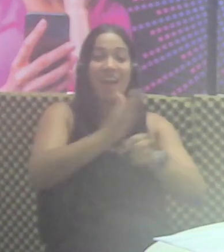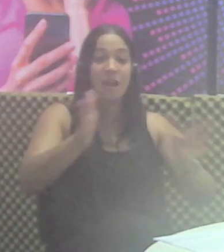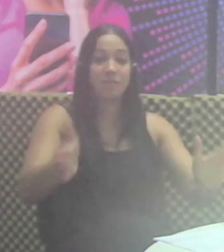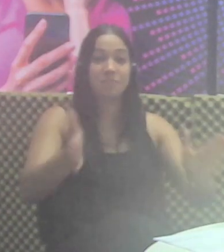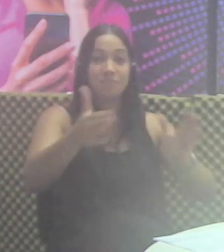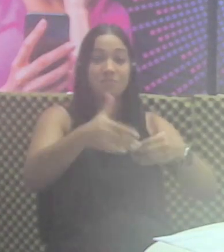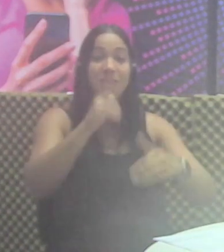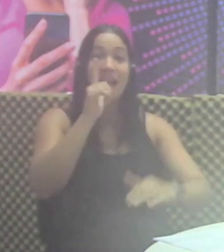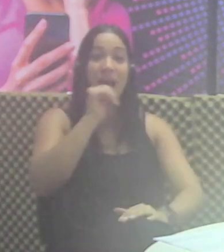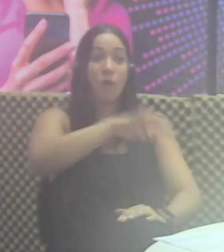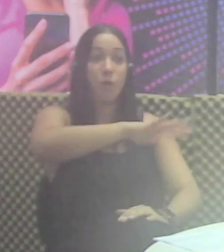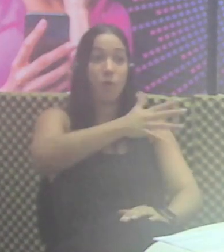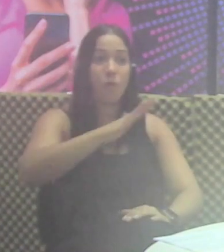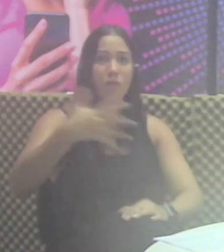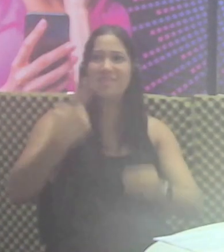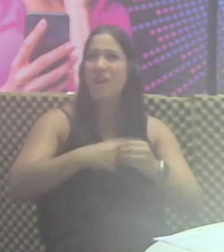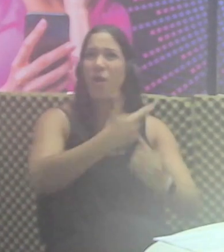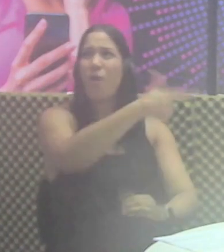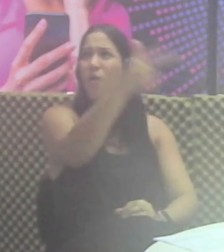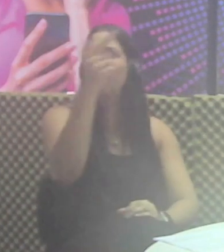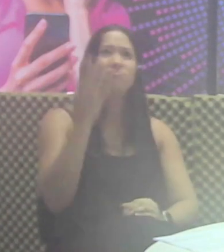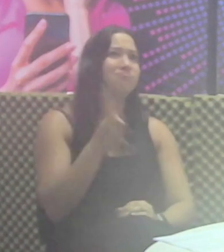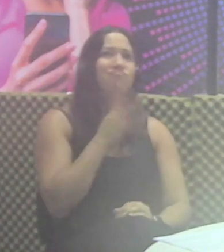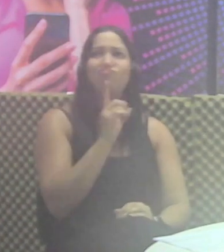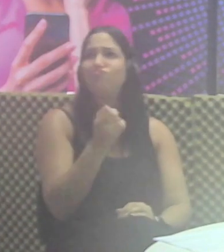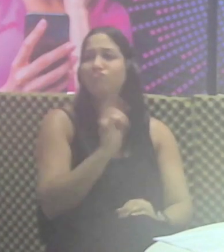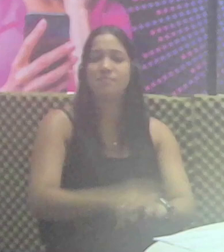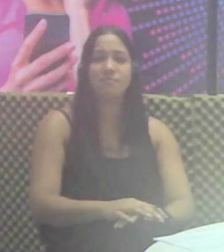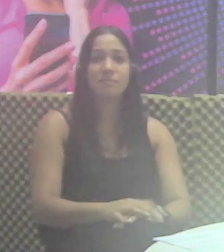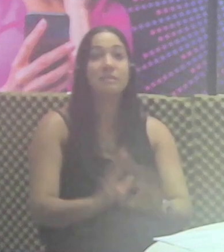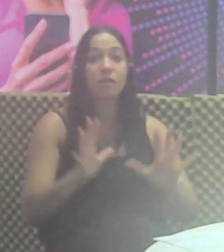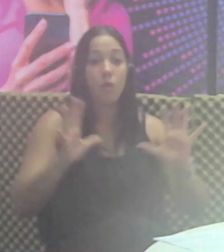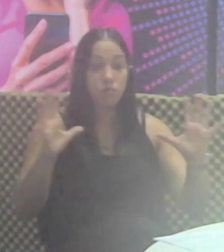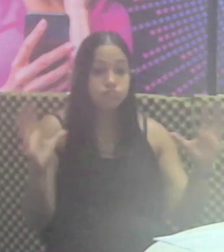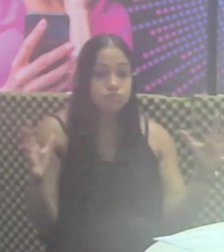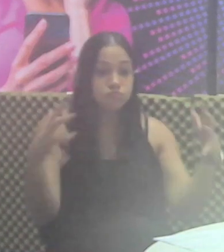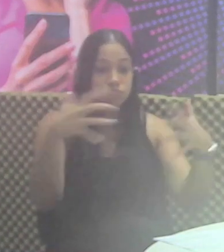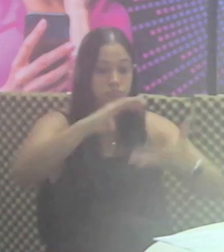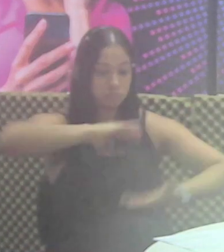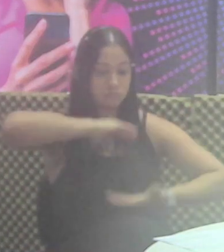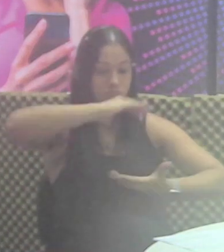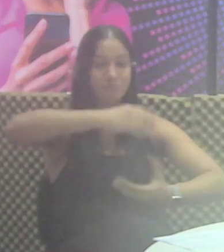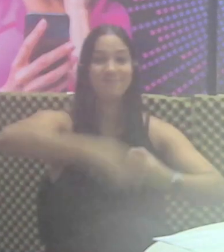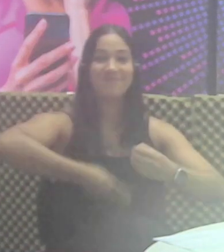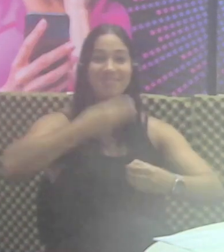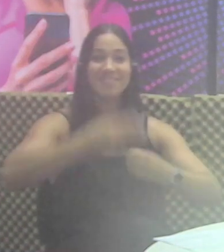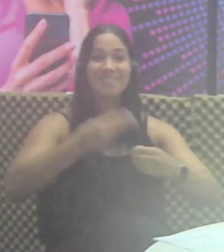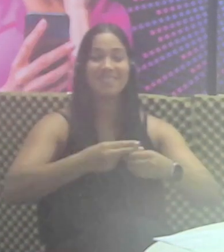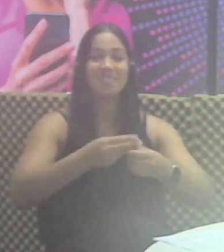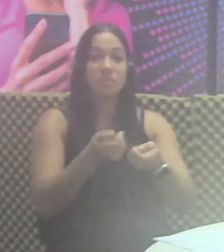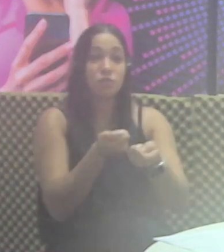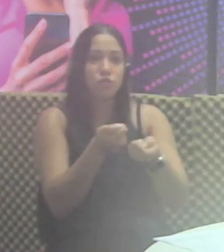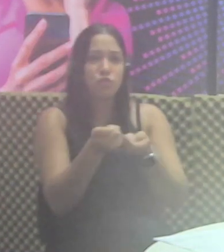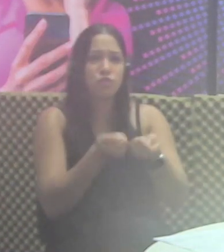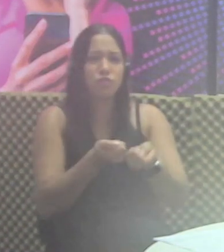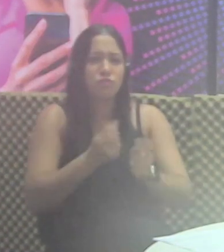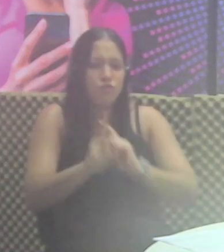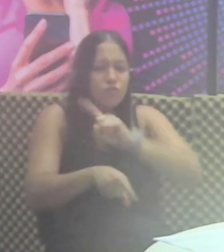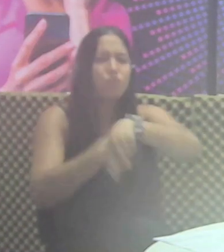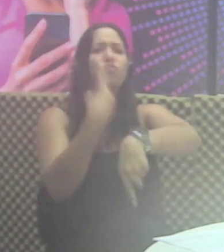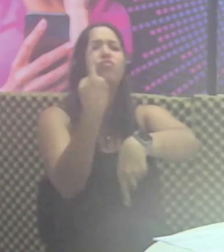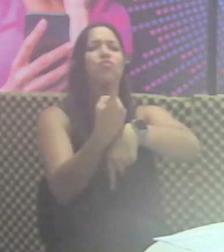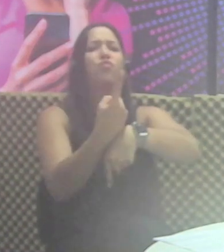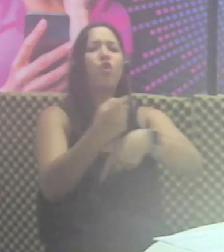não conheço nenhuma que tenha essa ação. O conjunto que o município faz, que a gestão dispara e está sempre buscando